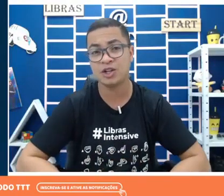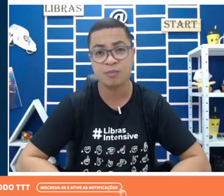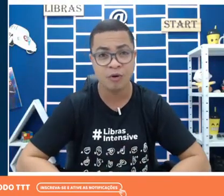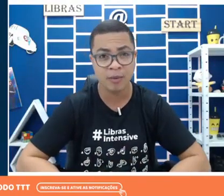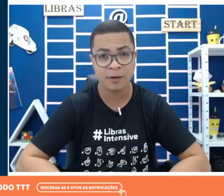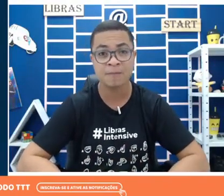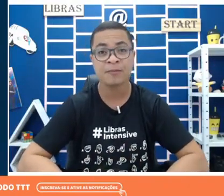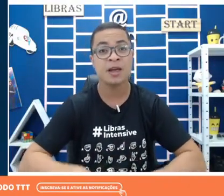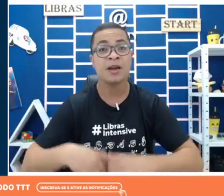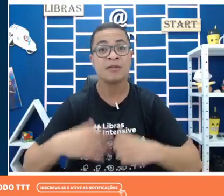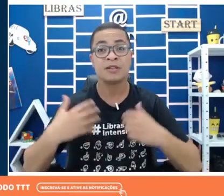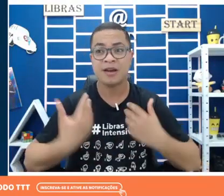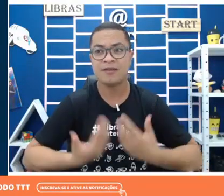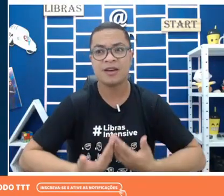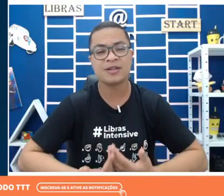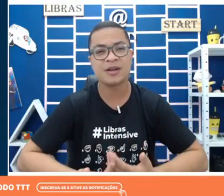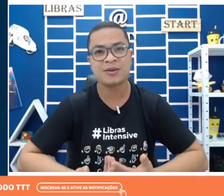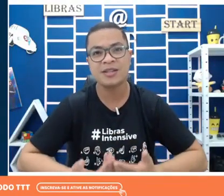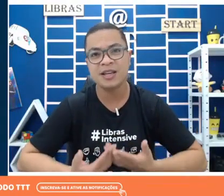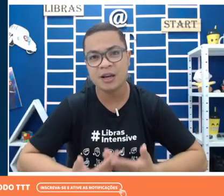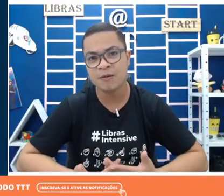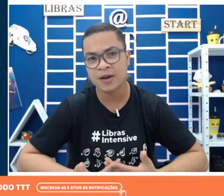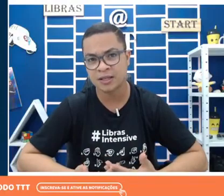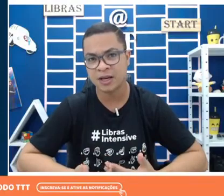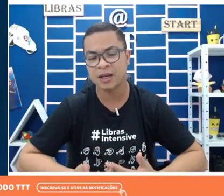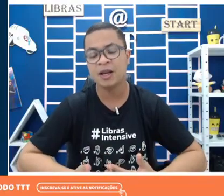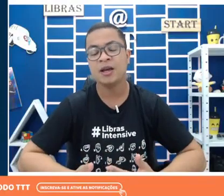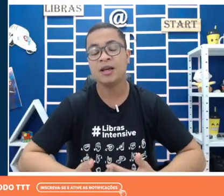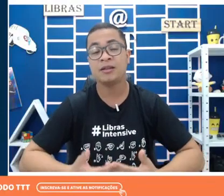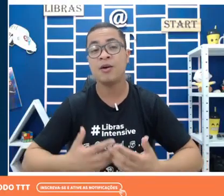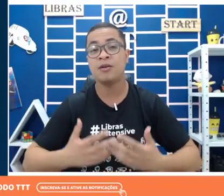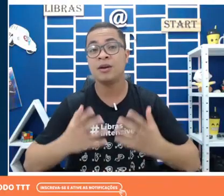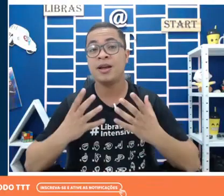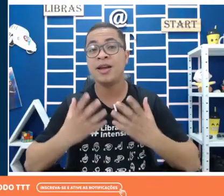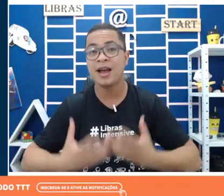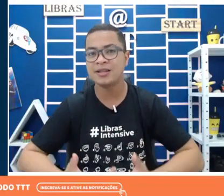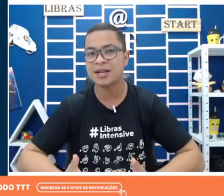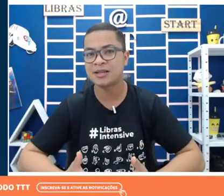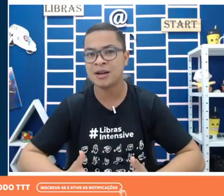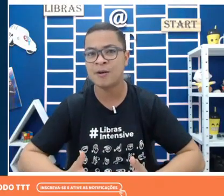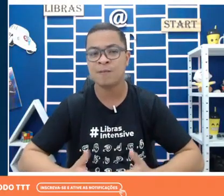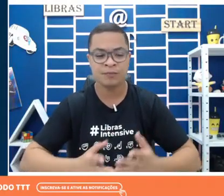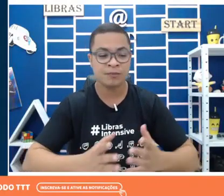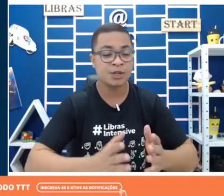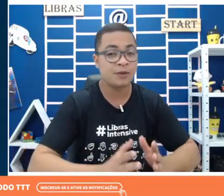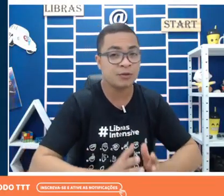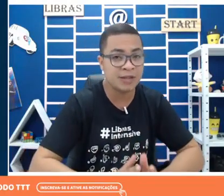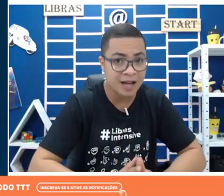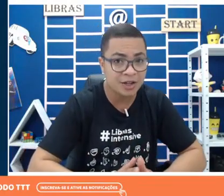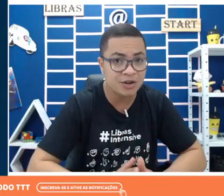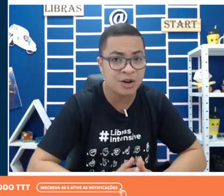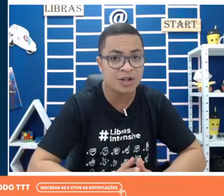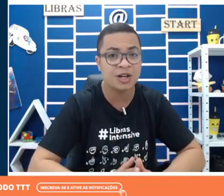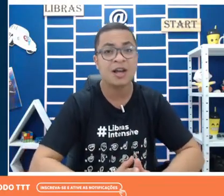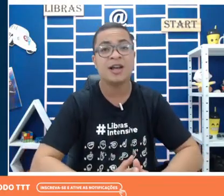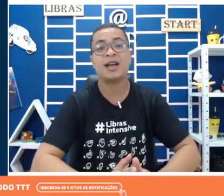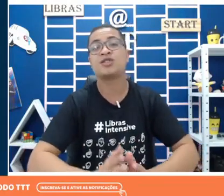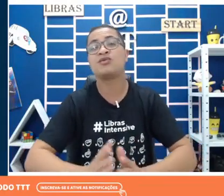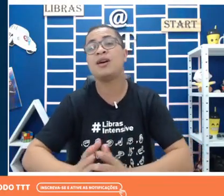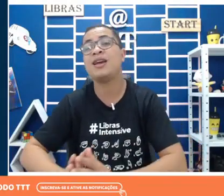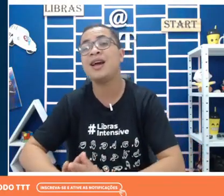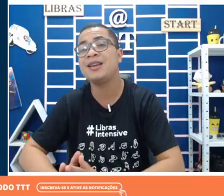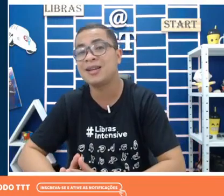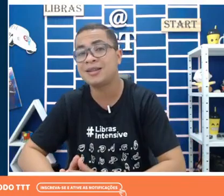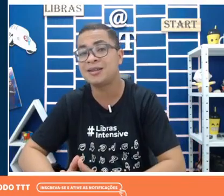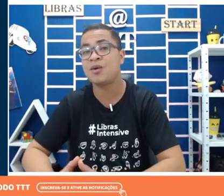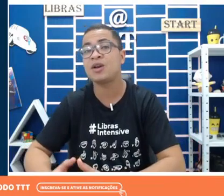para um grande público, você vai ver que você conseguiu fazer. Então, realização. Dificuldade de hoje é a